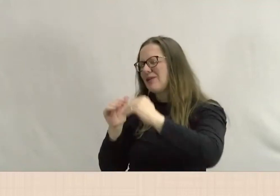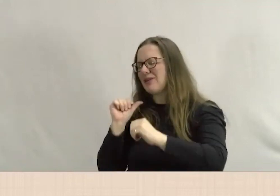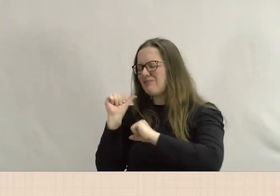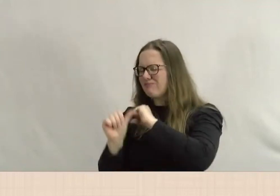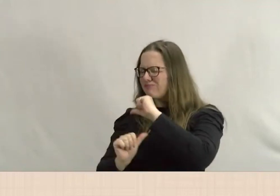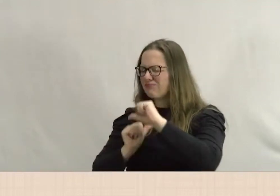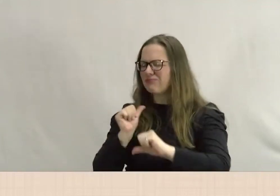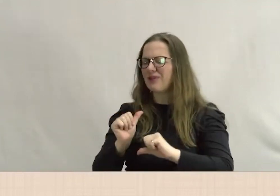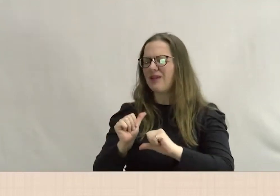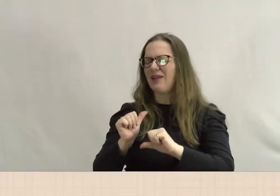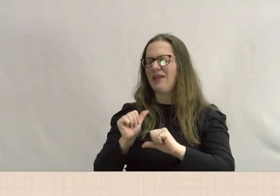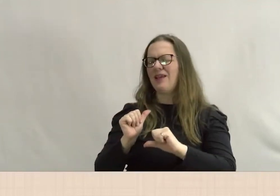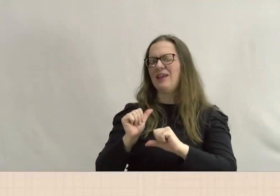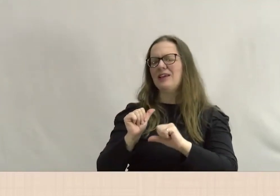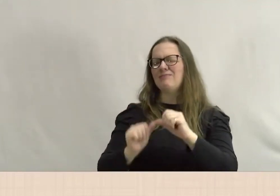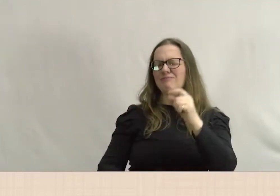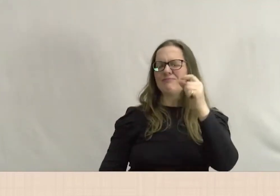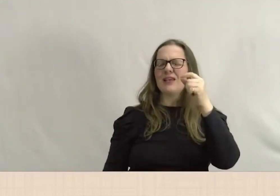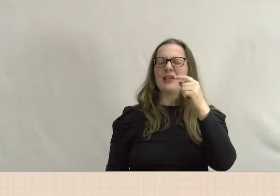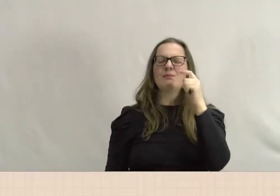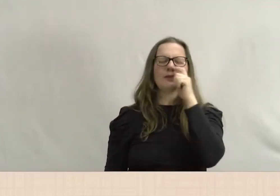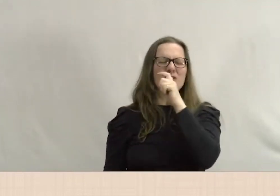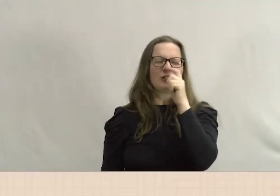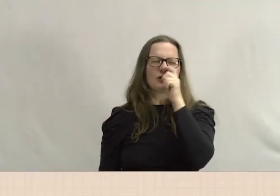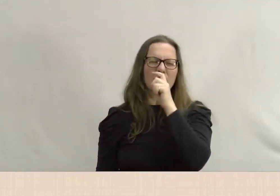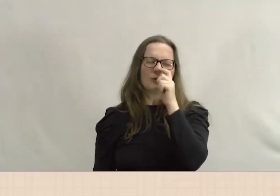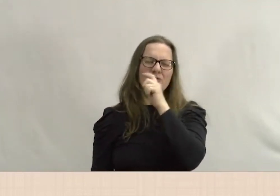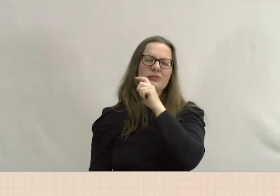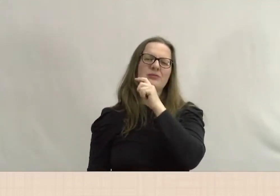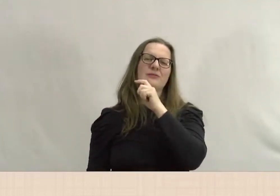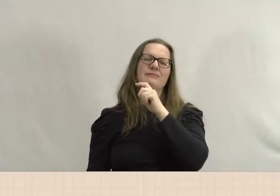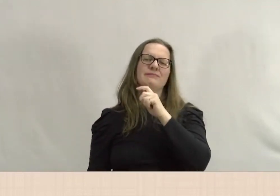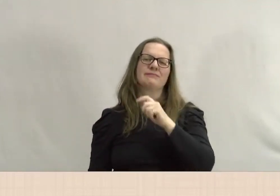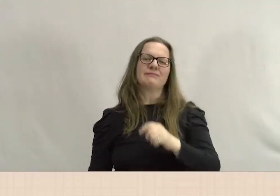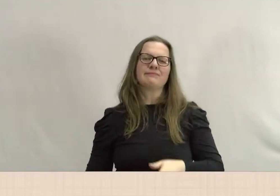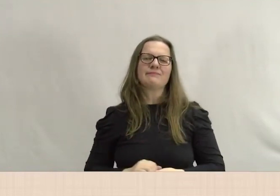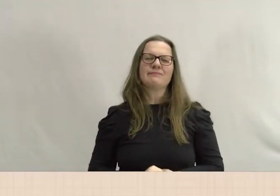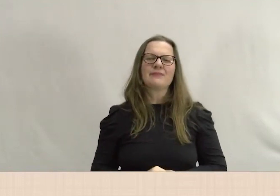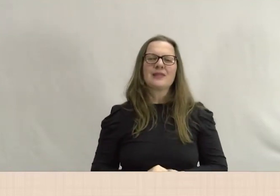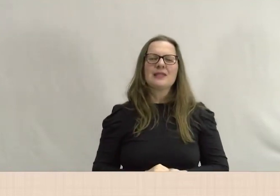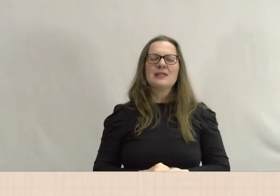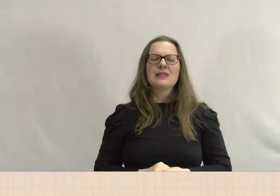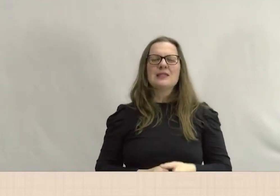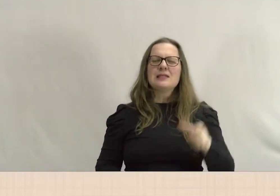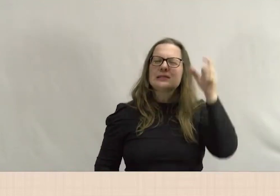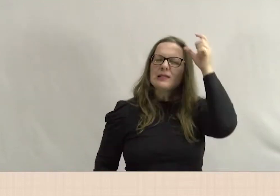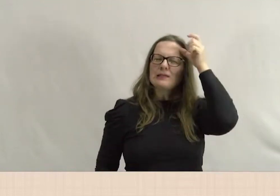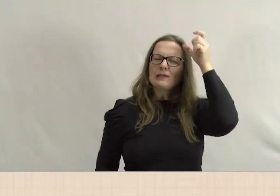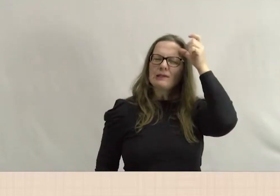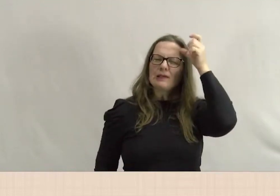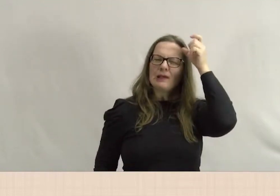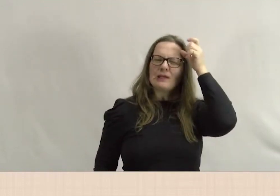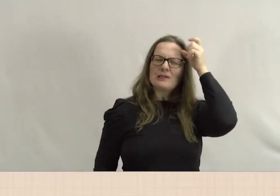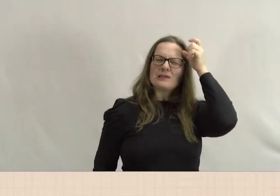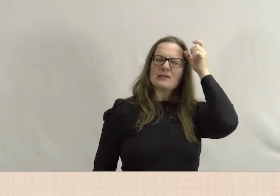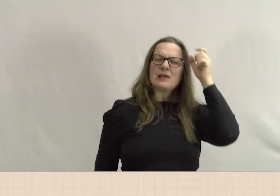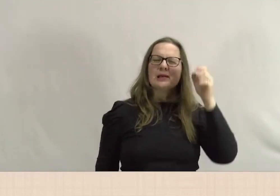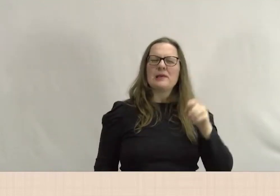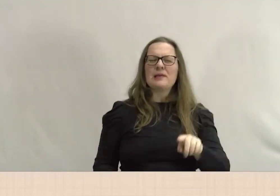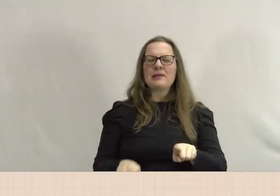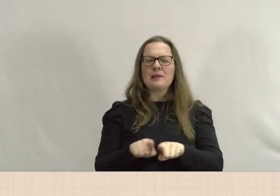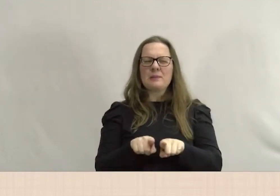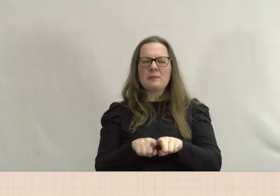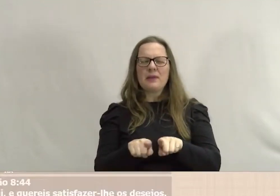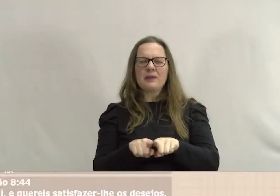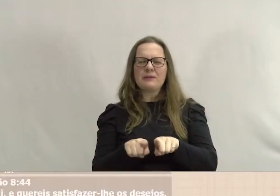Mas é interessante que ele fala assim, ele foi homicida desde o princípio. Irmãos, eu nunca entendi muito